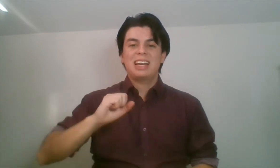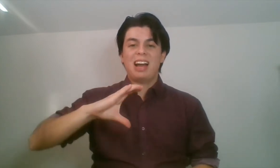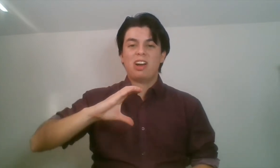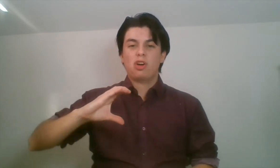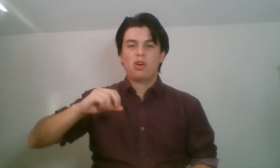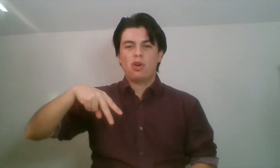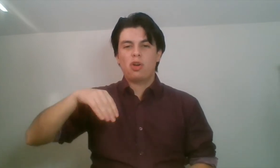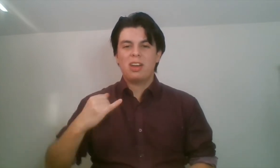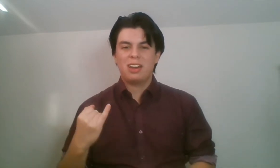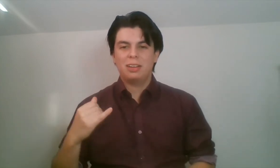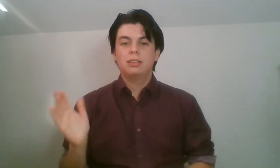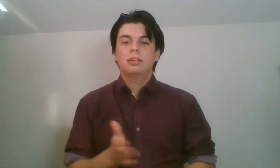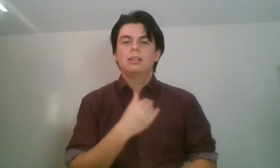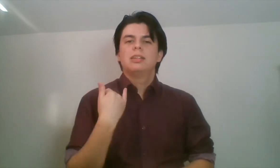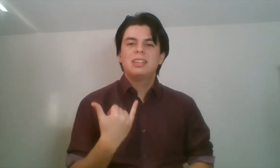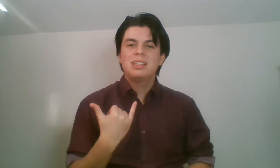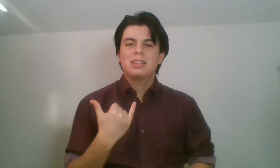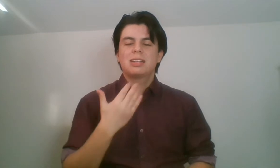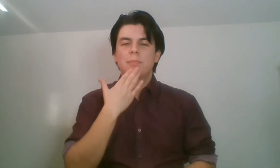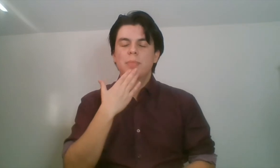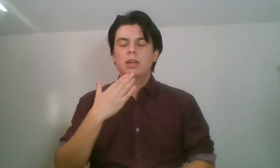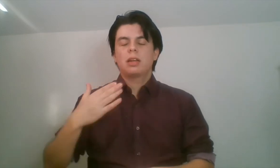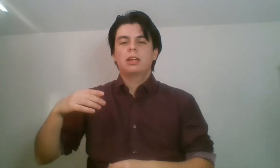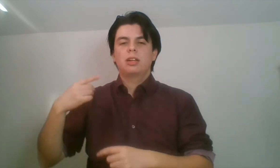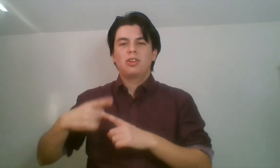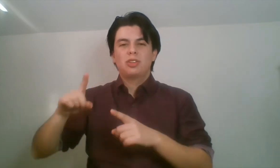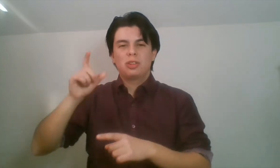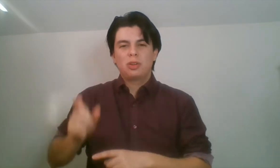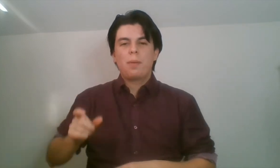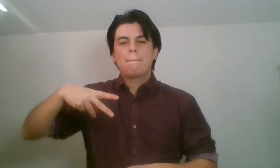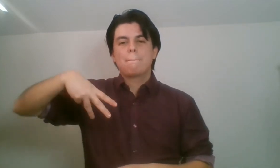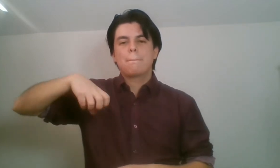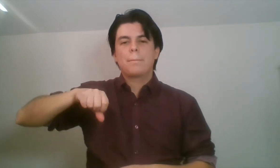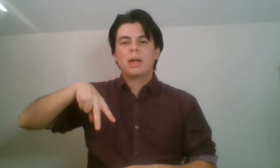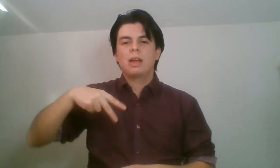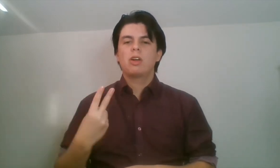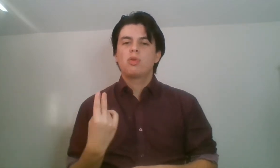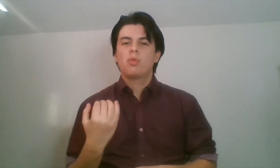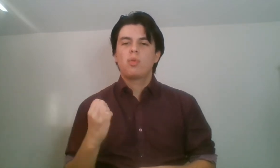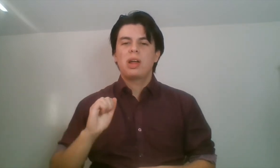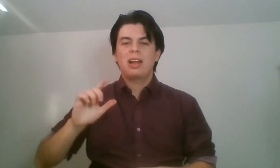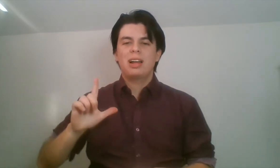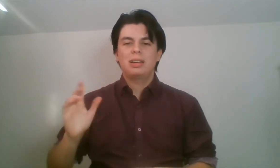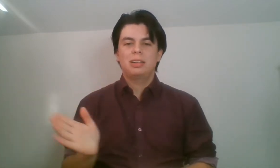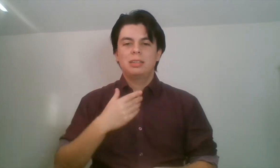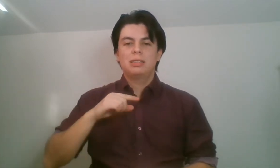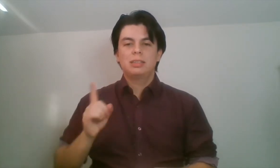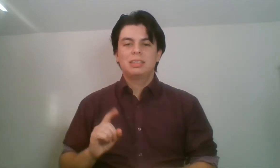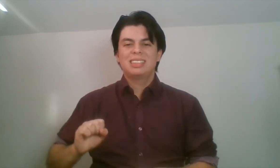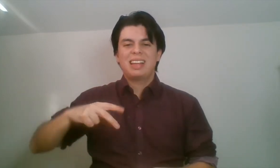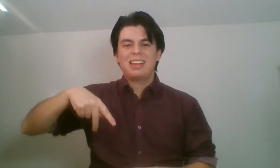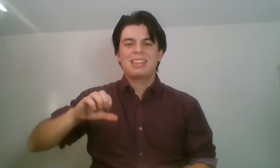de Hugo Giaconi y de Manuel Santa Cruz. Ellos son quienes